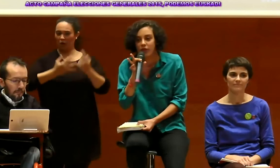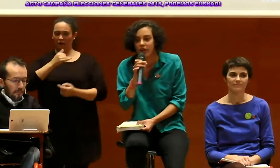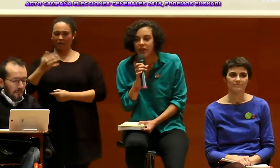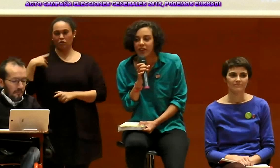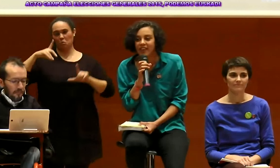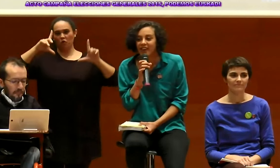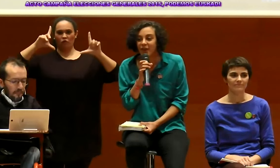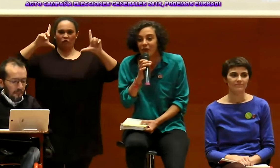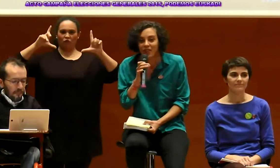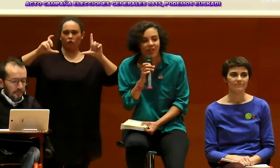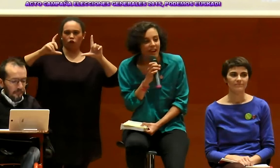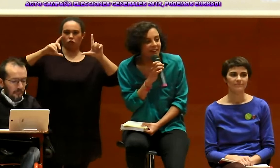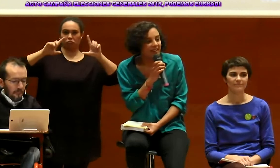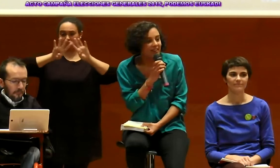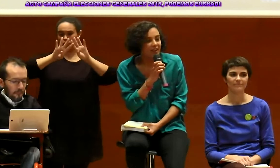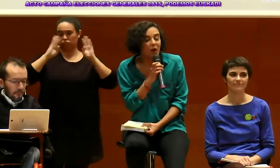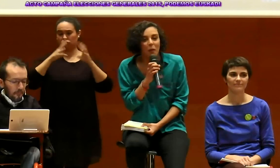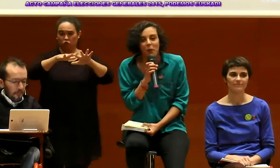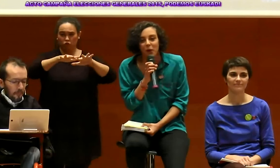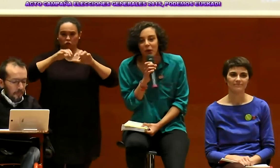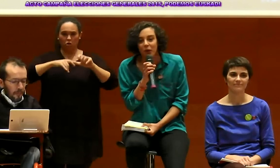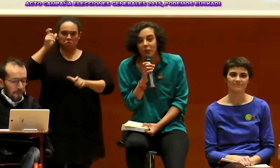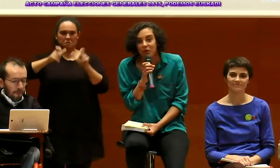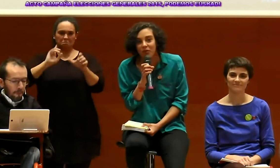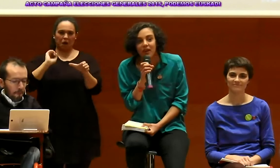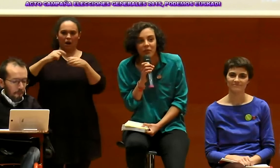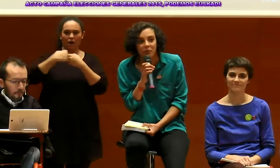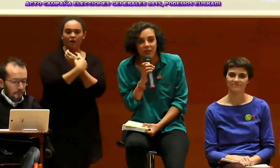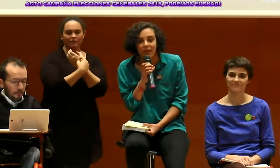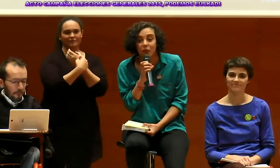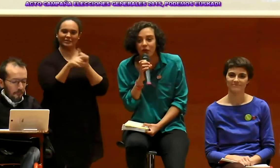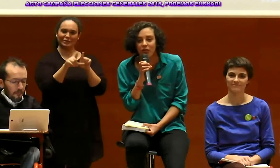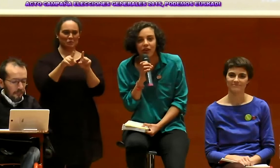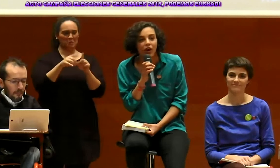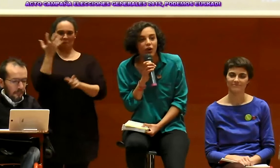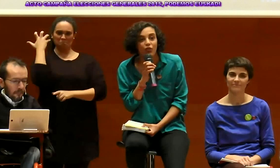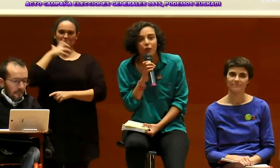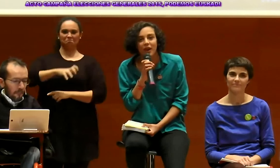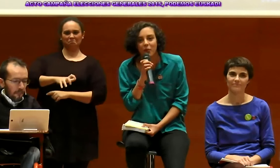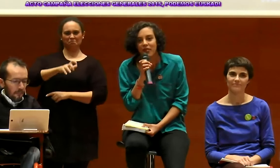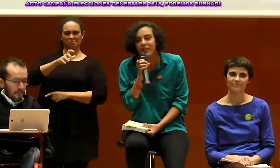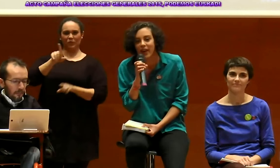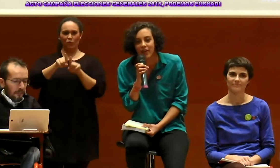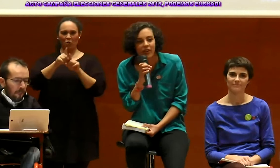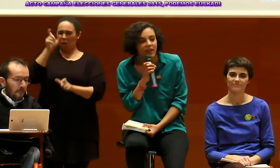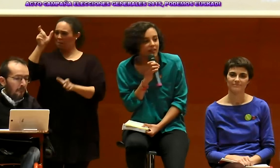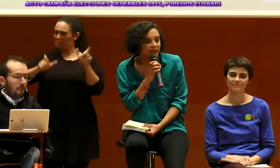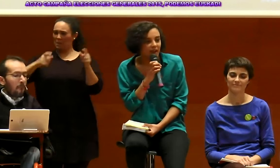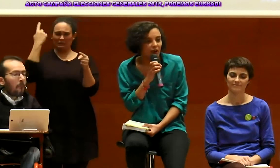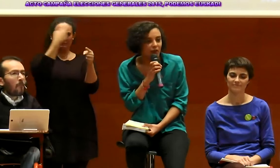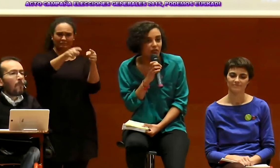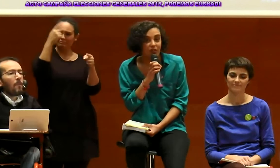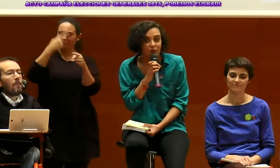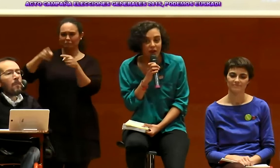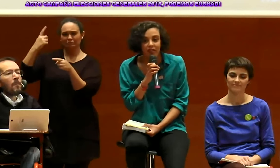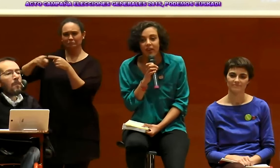foto del Congreso, de la gente que está allí, pero resulta bastante curioso los sobrerepresentados que están